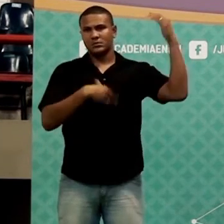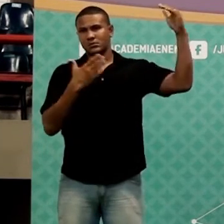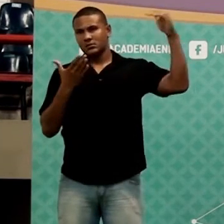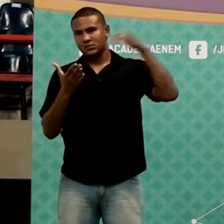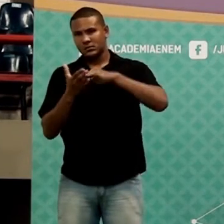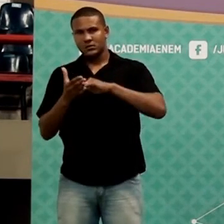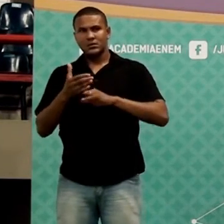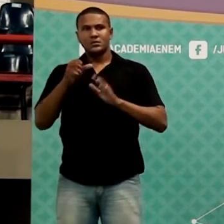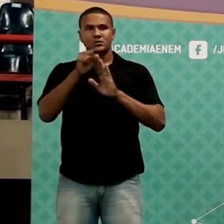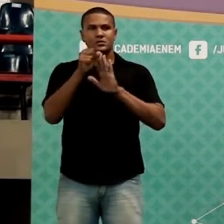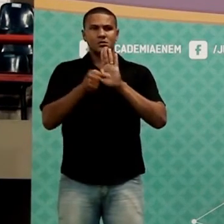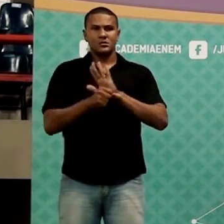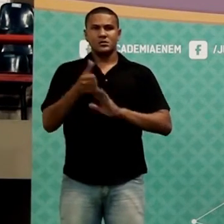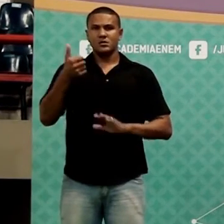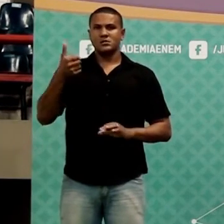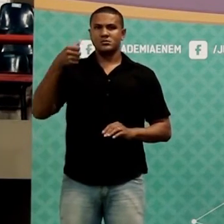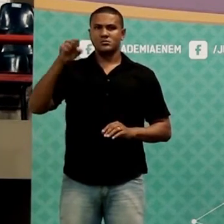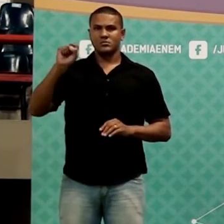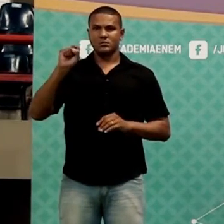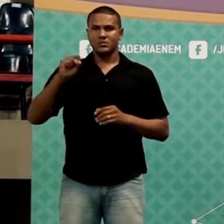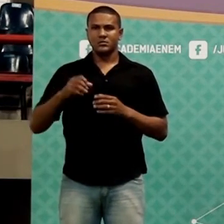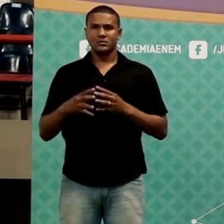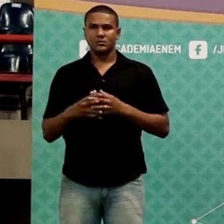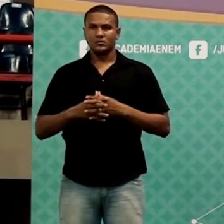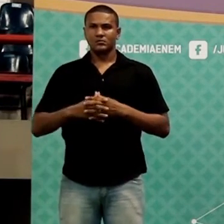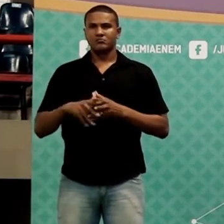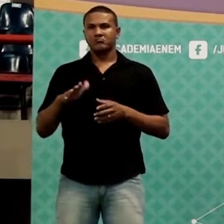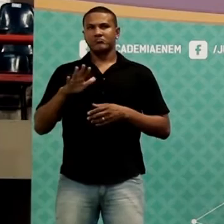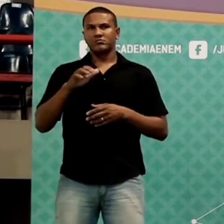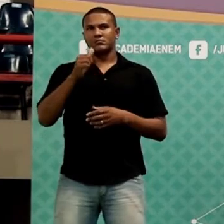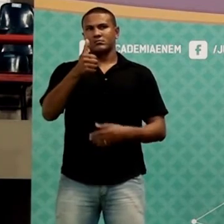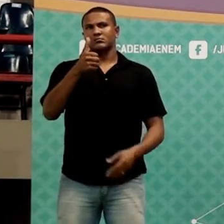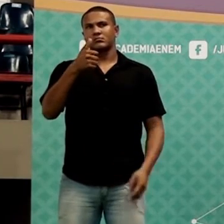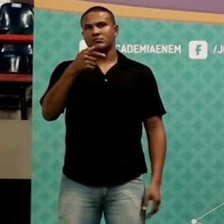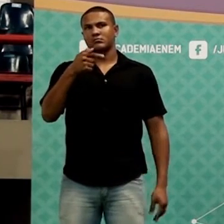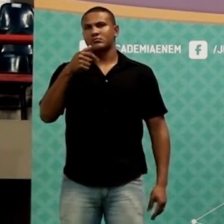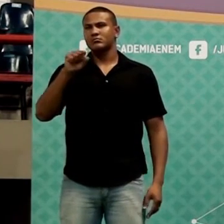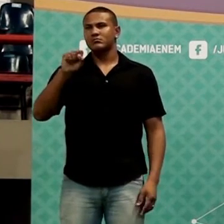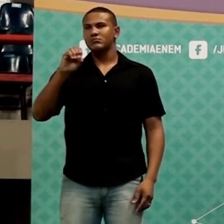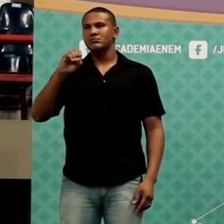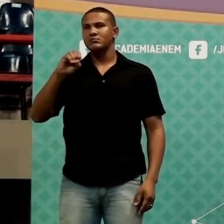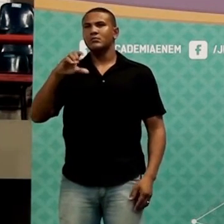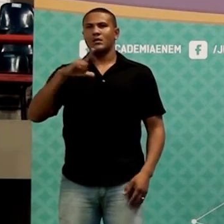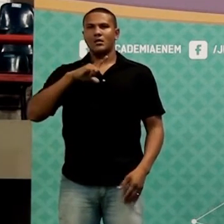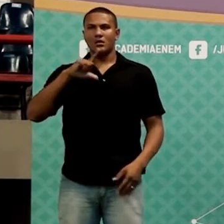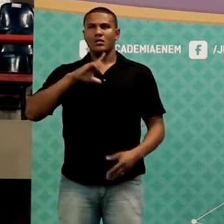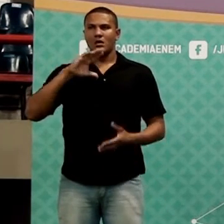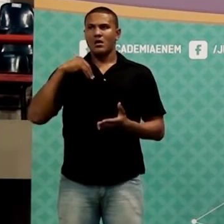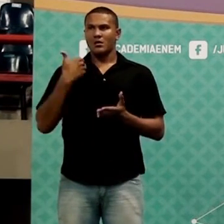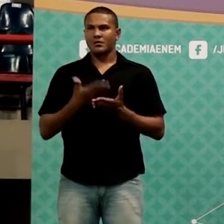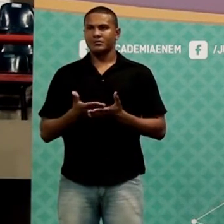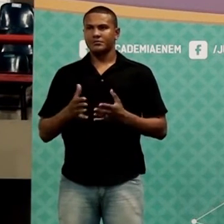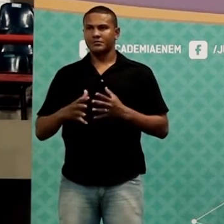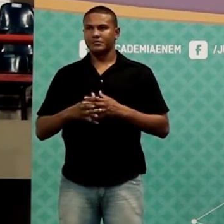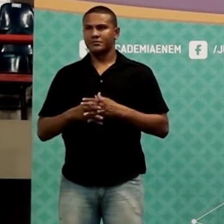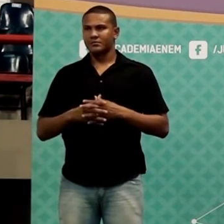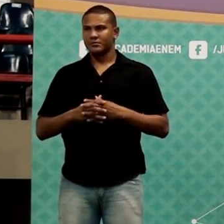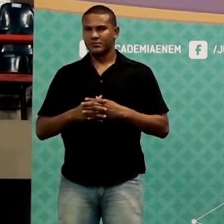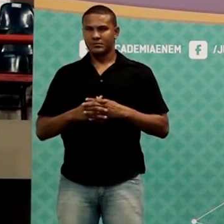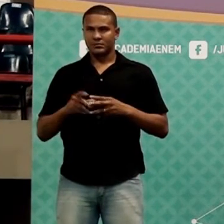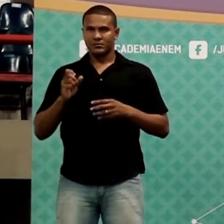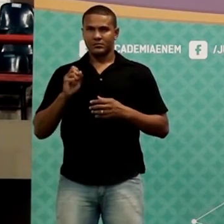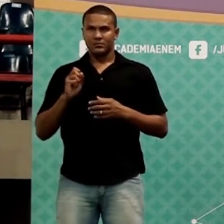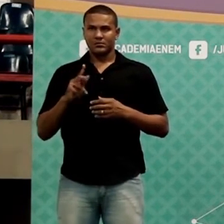XVIII, tá certo? Até 1780 ainda tinha Tribunal da Inquisição, tá